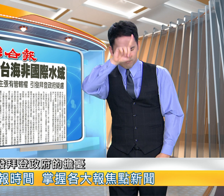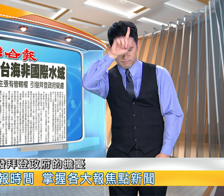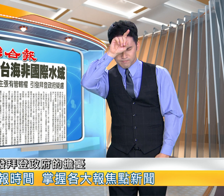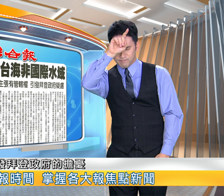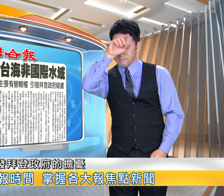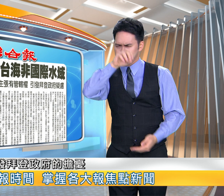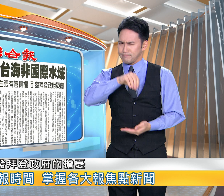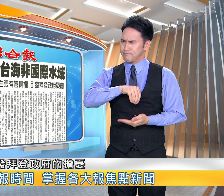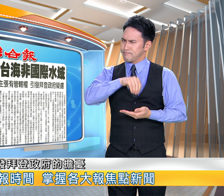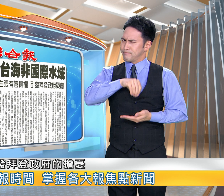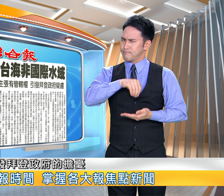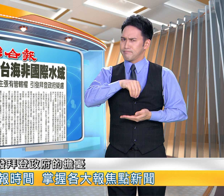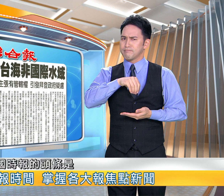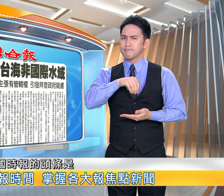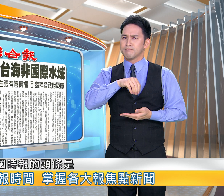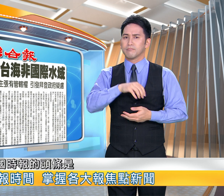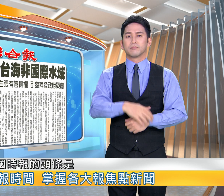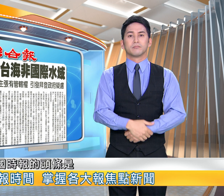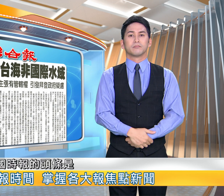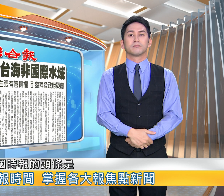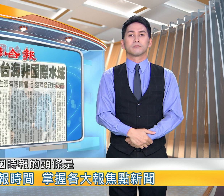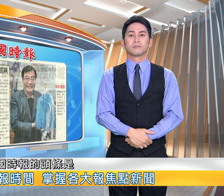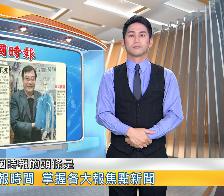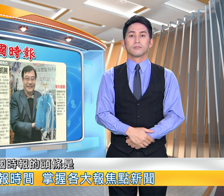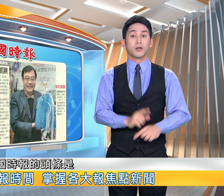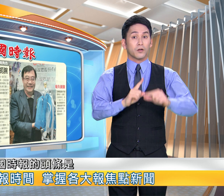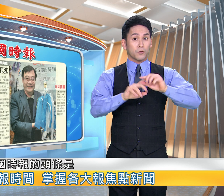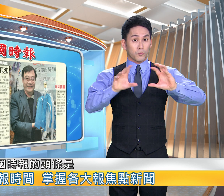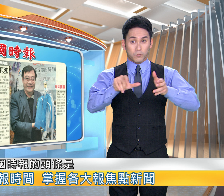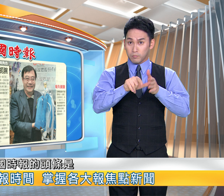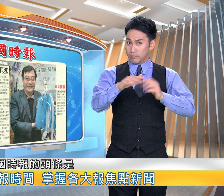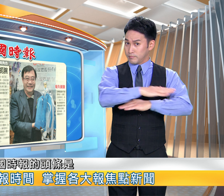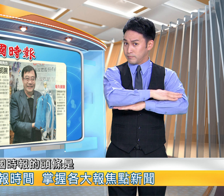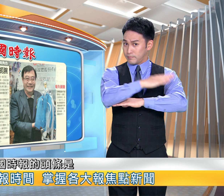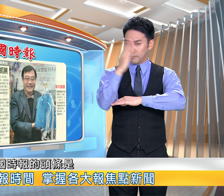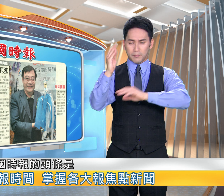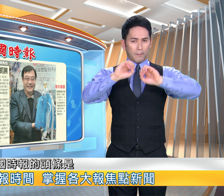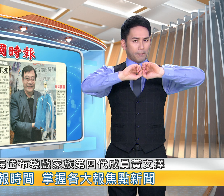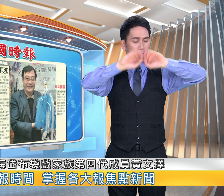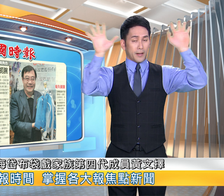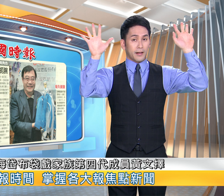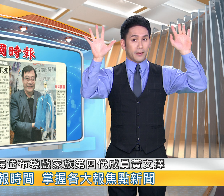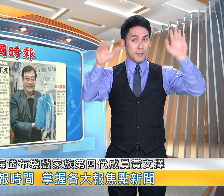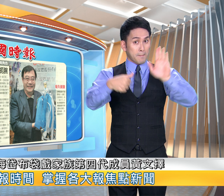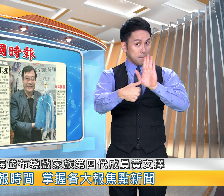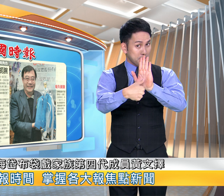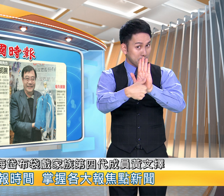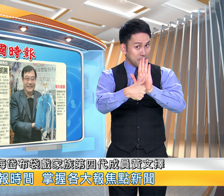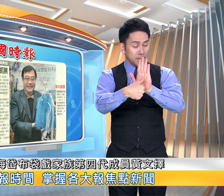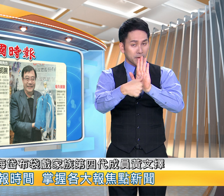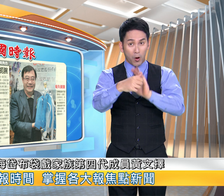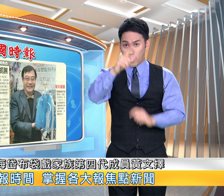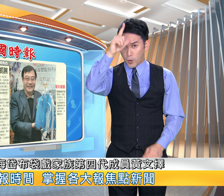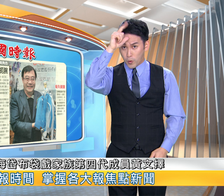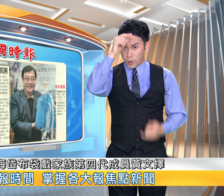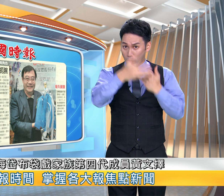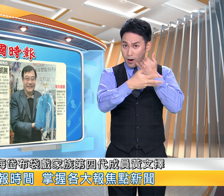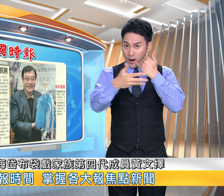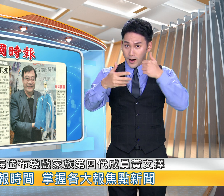而《中国时报》的头条是黄海带布袋戏家族第四代的成员黄文